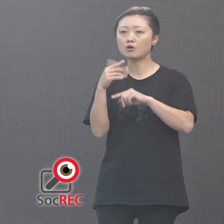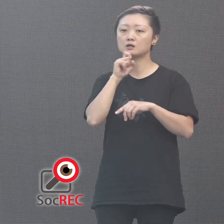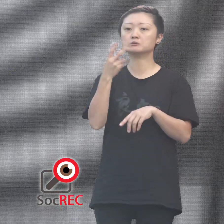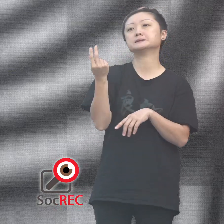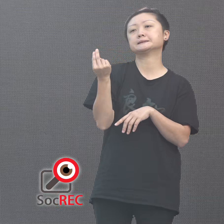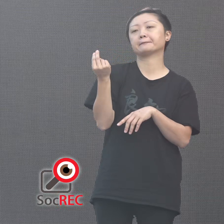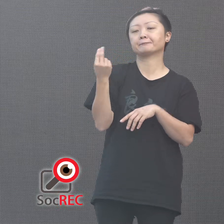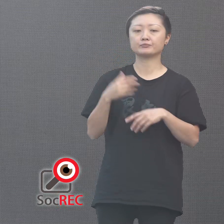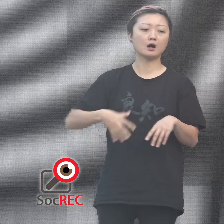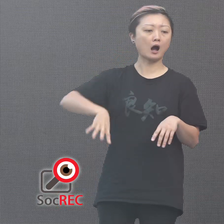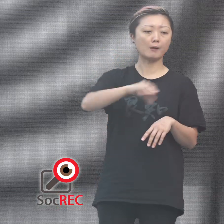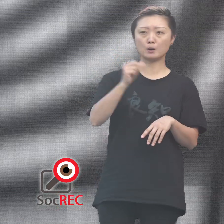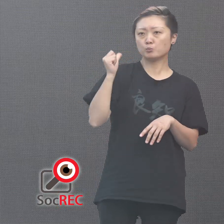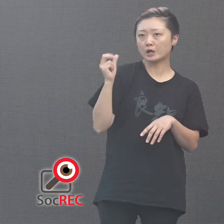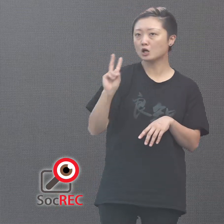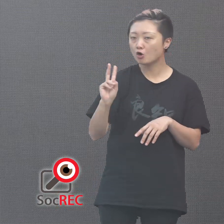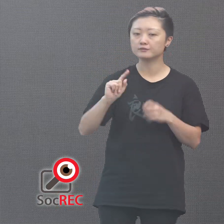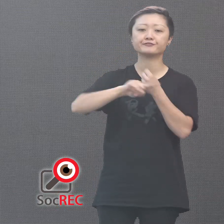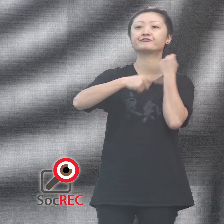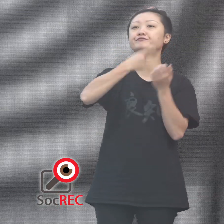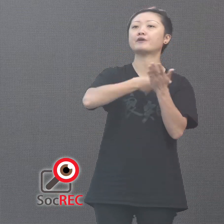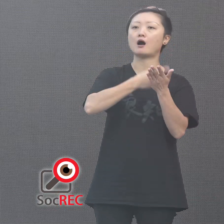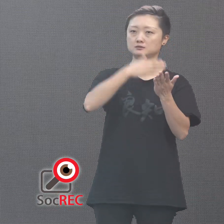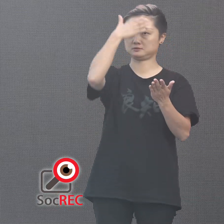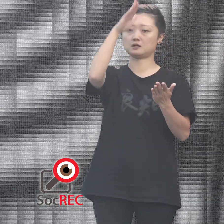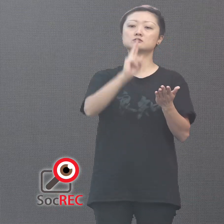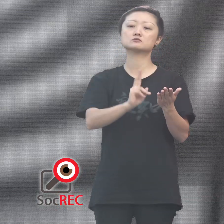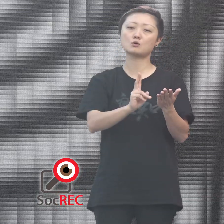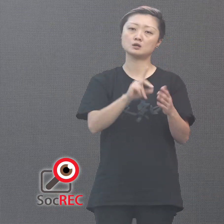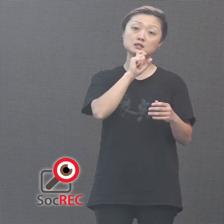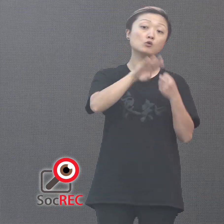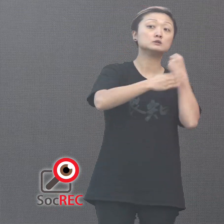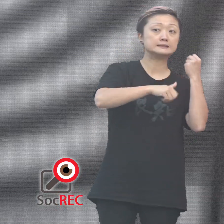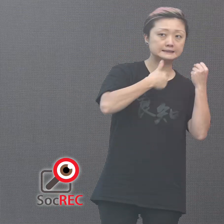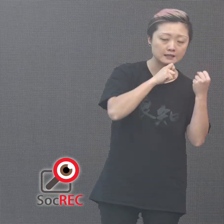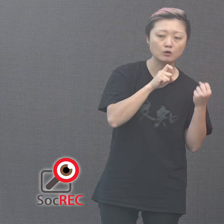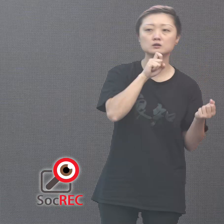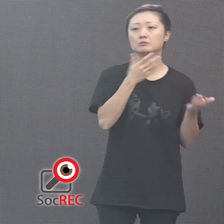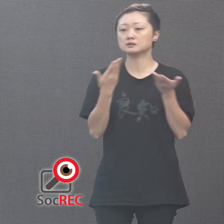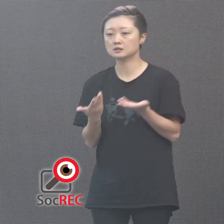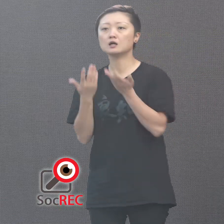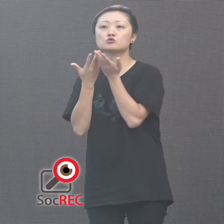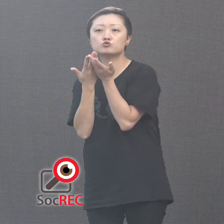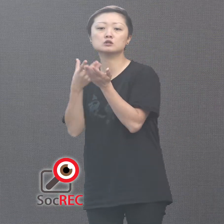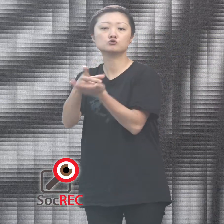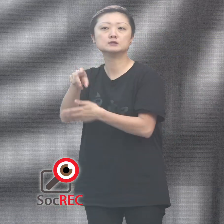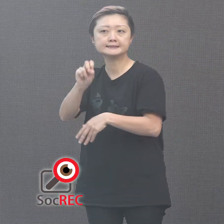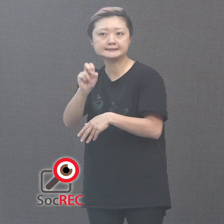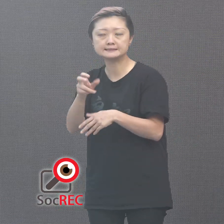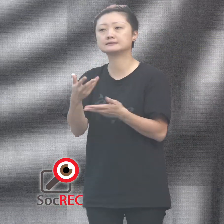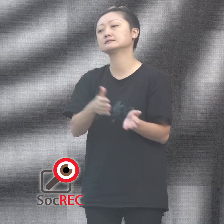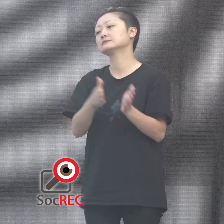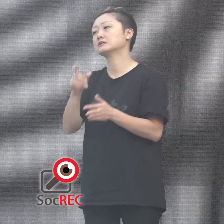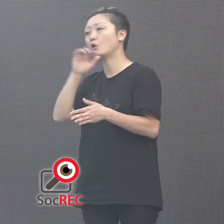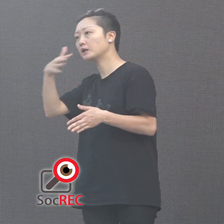paralegal， 好多都係有 law background 嘅人。咁我亦都繼續去撰寫緊報告。咁點解要撰寫咁多份報告呢？我哋除咗係俾咗特別專員之外